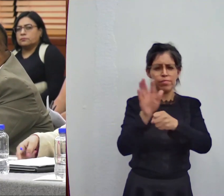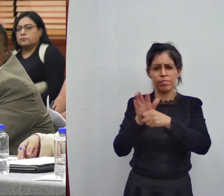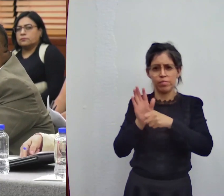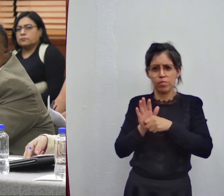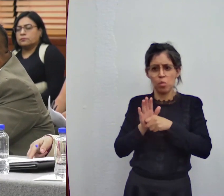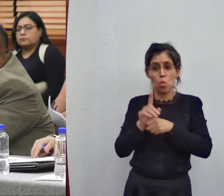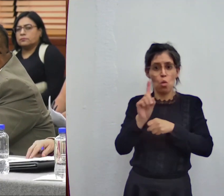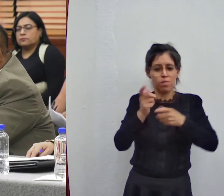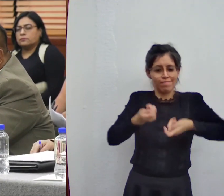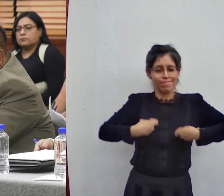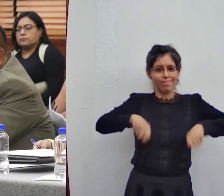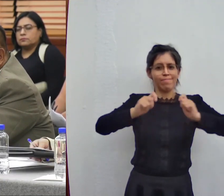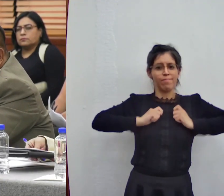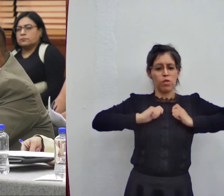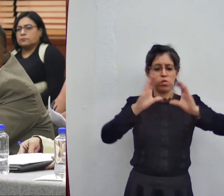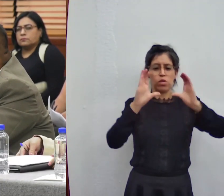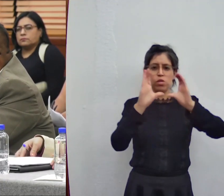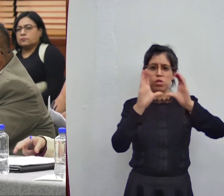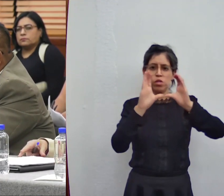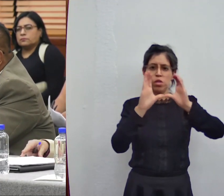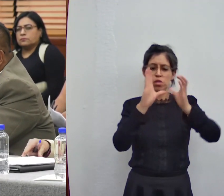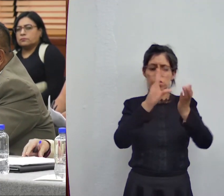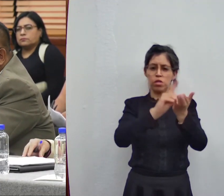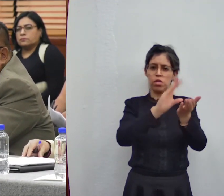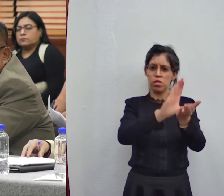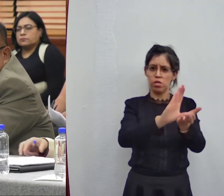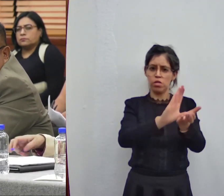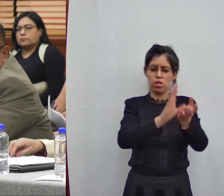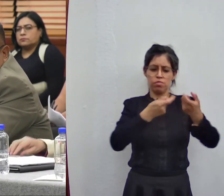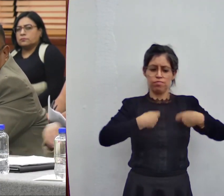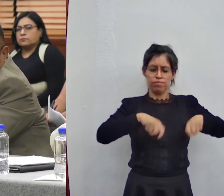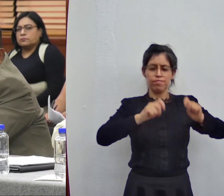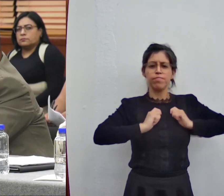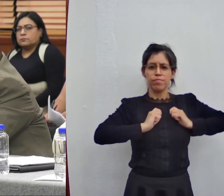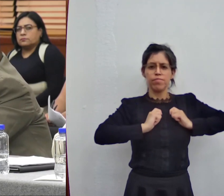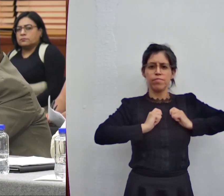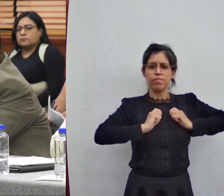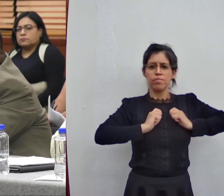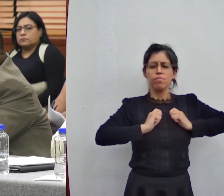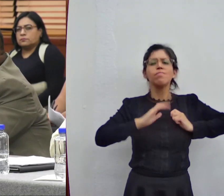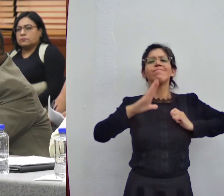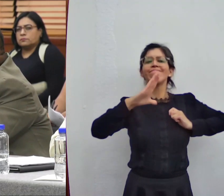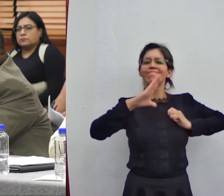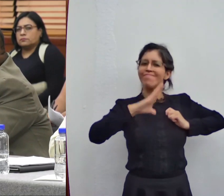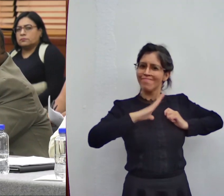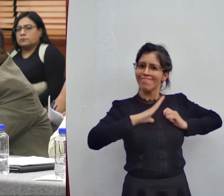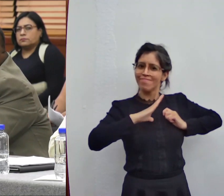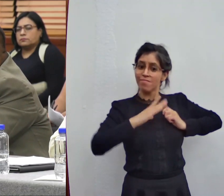un certificado de incapacidad, obviamente pues llevan un registro.